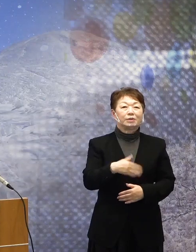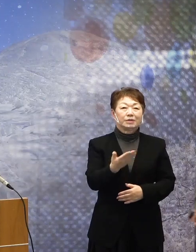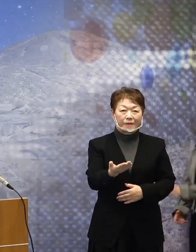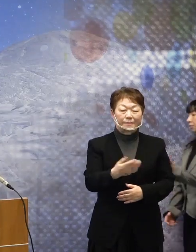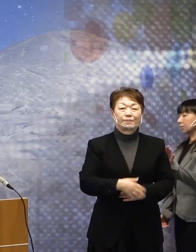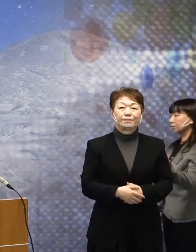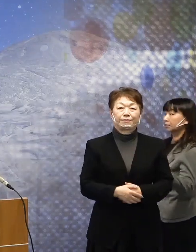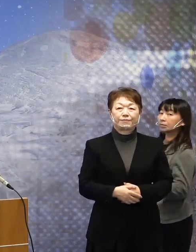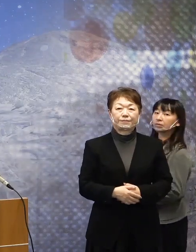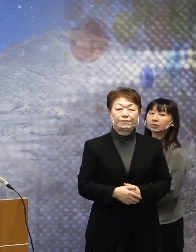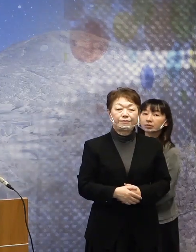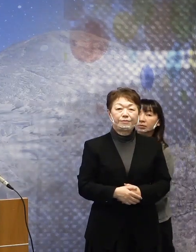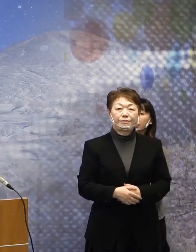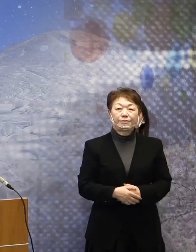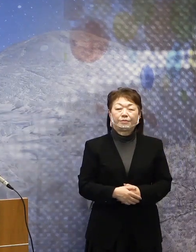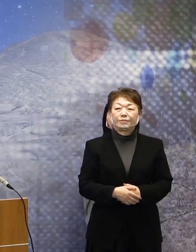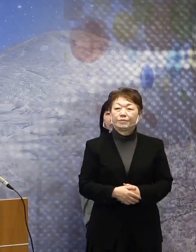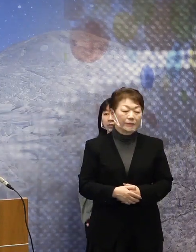か。